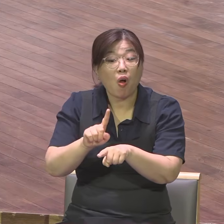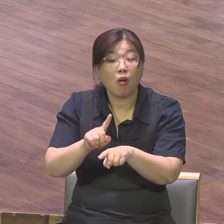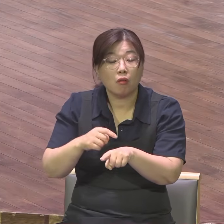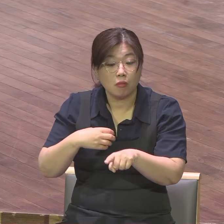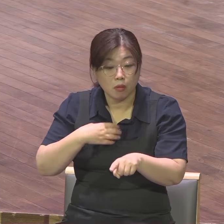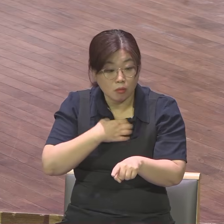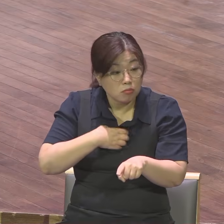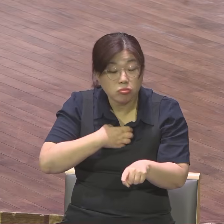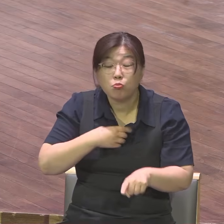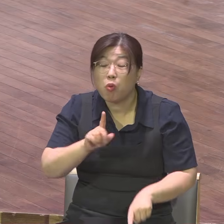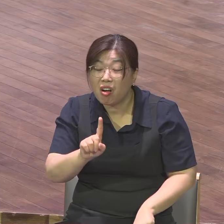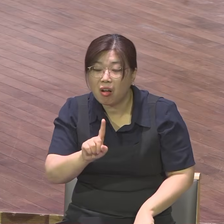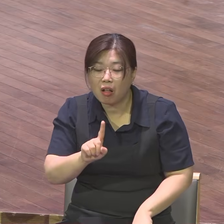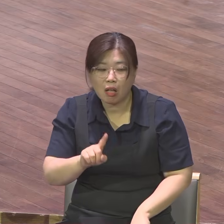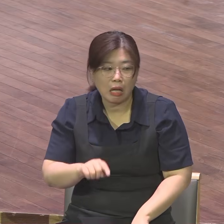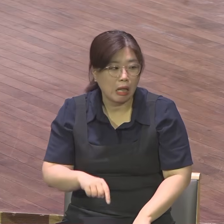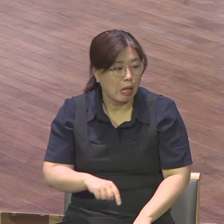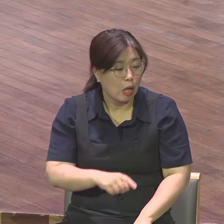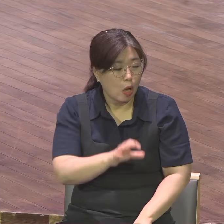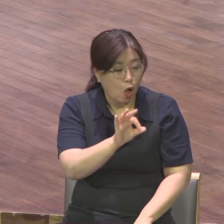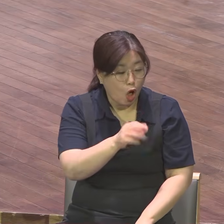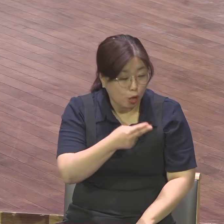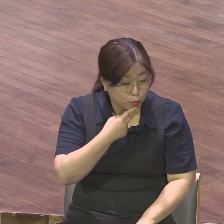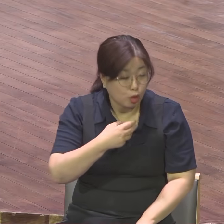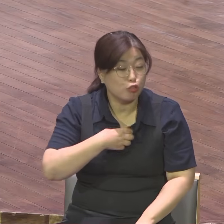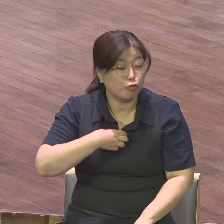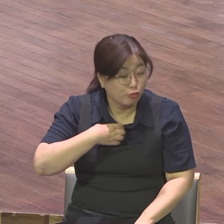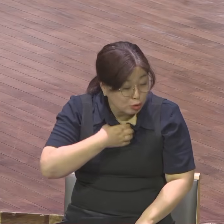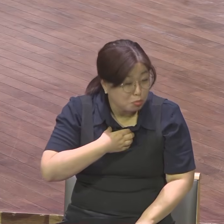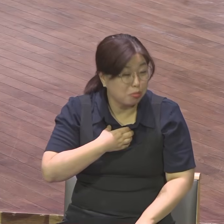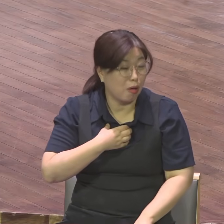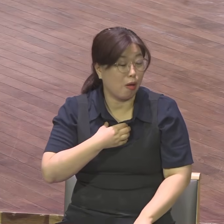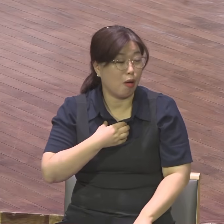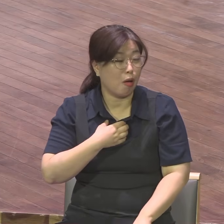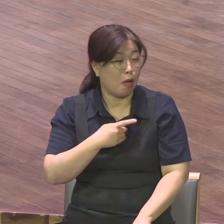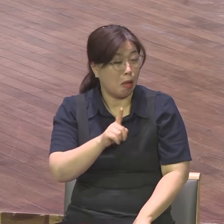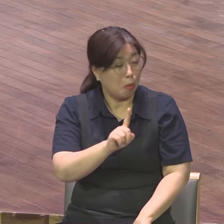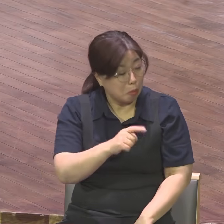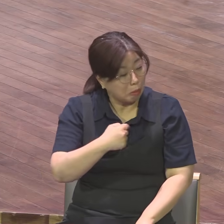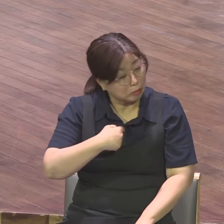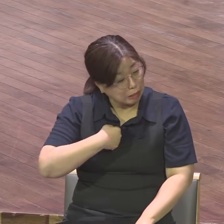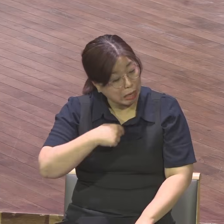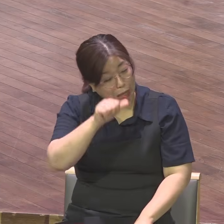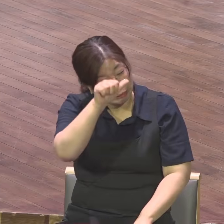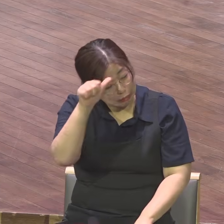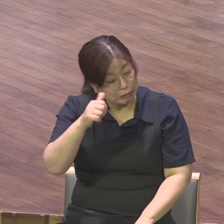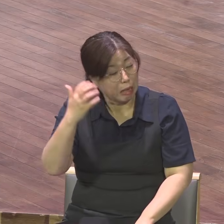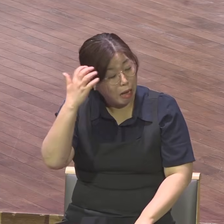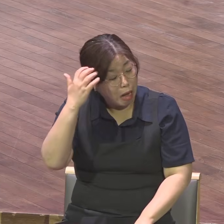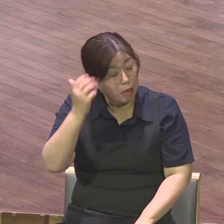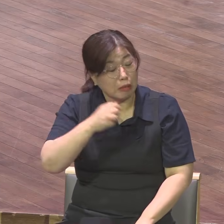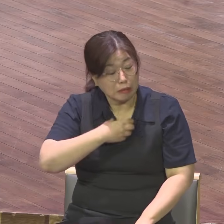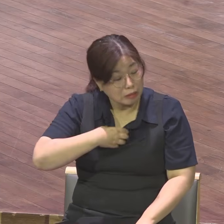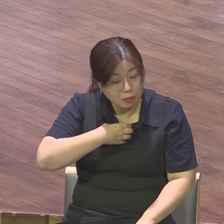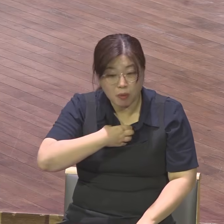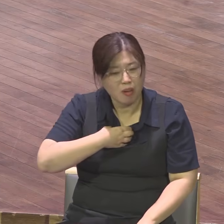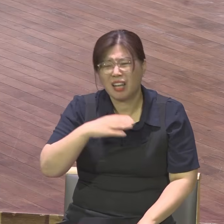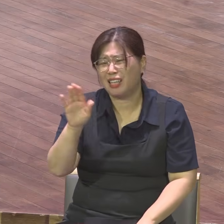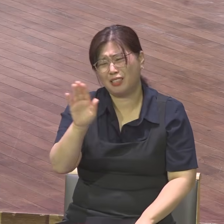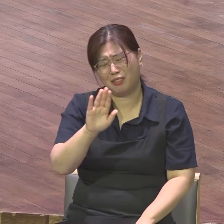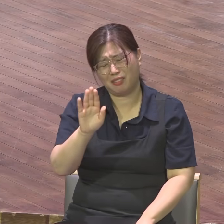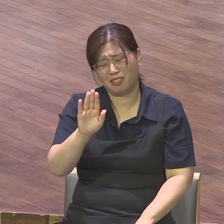항상 생명 구원의 눈물을 흘리시 바랍니다. 한 영혼을 불쌍히 여기고 그 영혼을 사랑하는